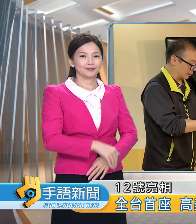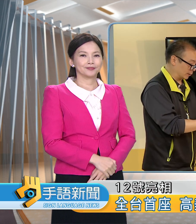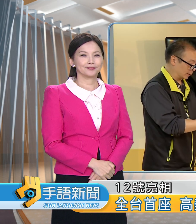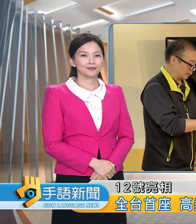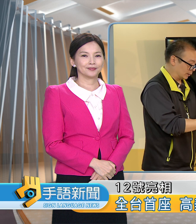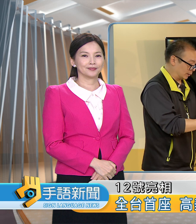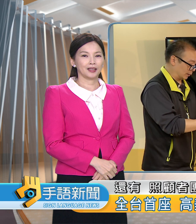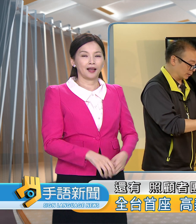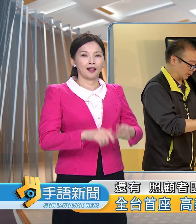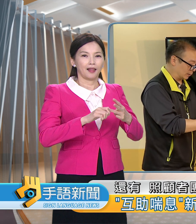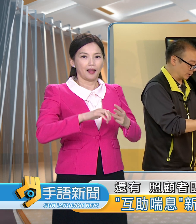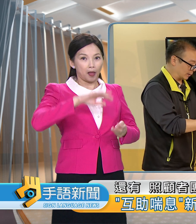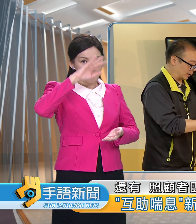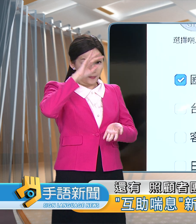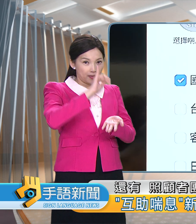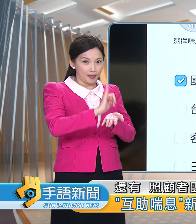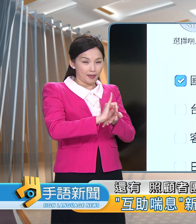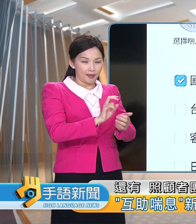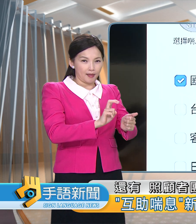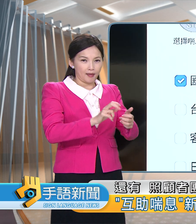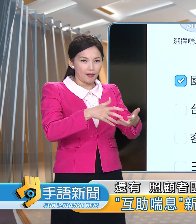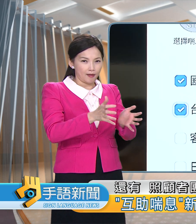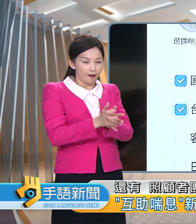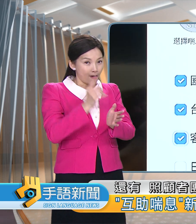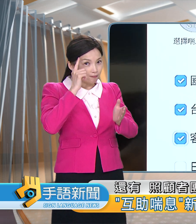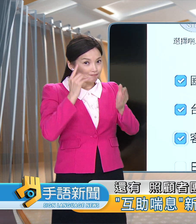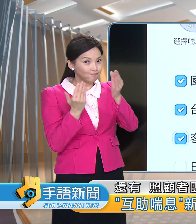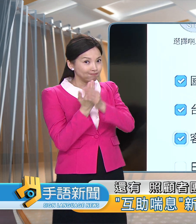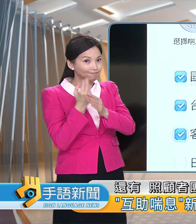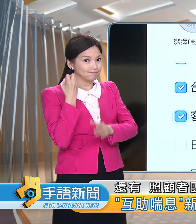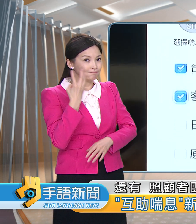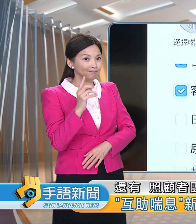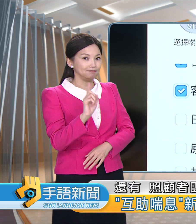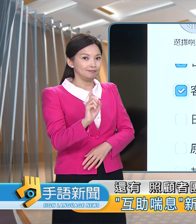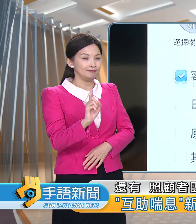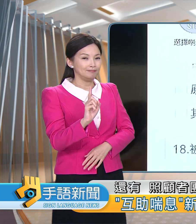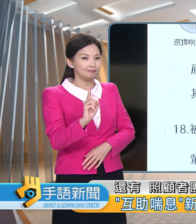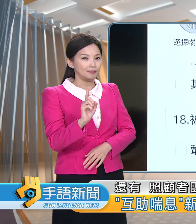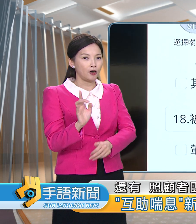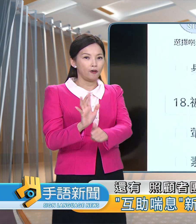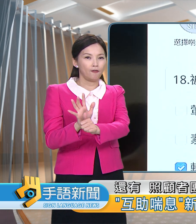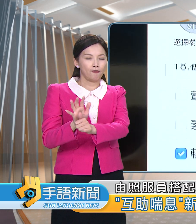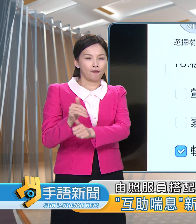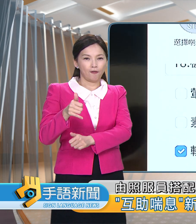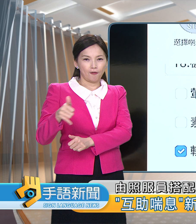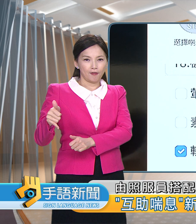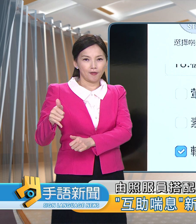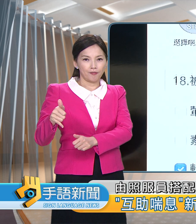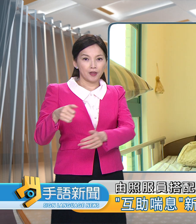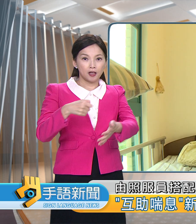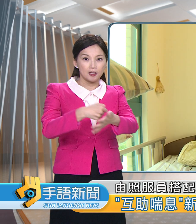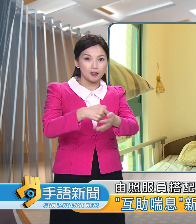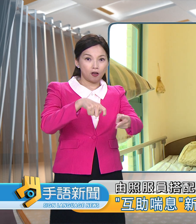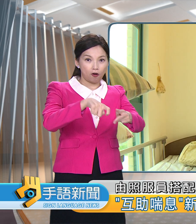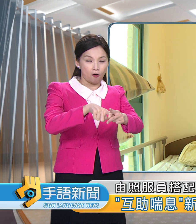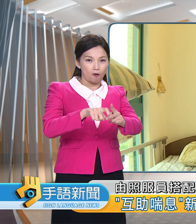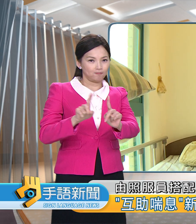还有照顾者团体提出互助喘息服务构想，由照护员搭配一名志